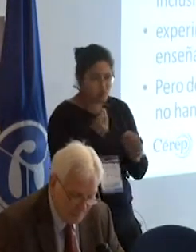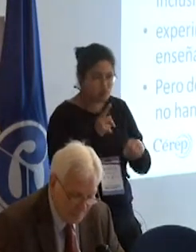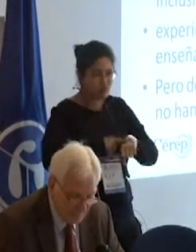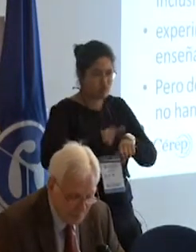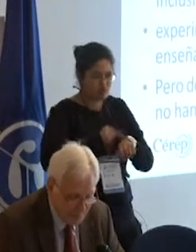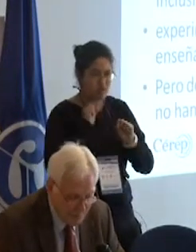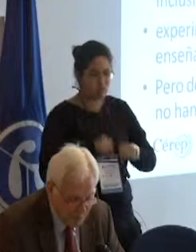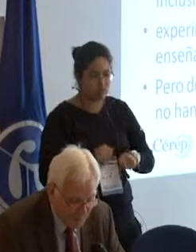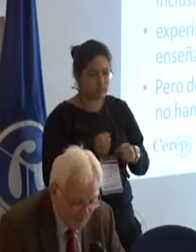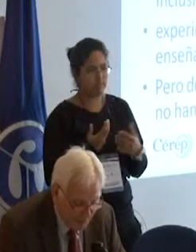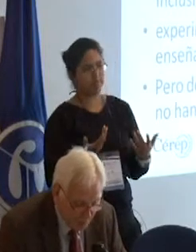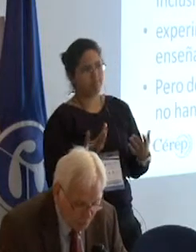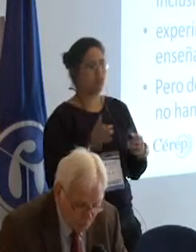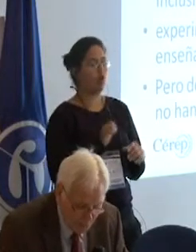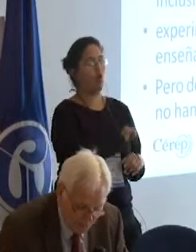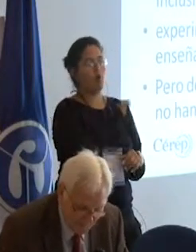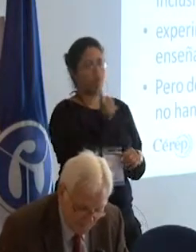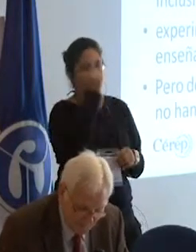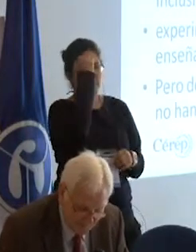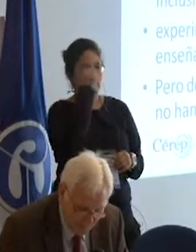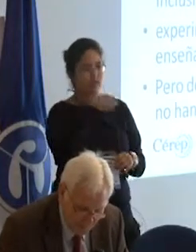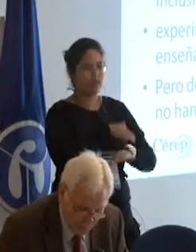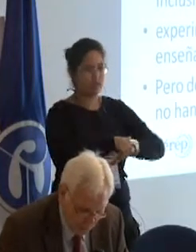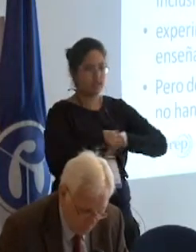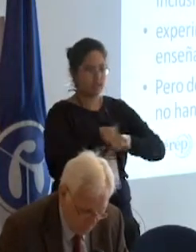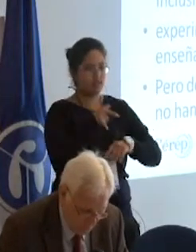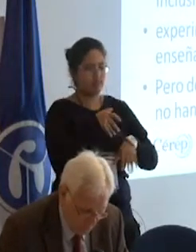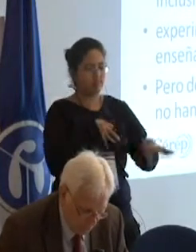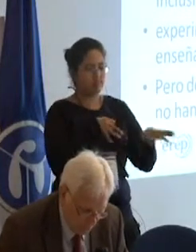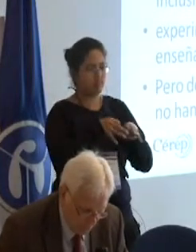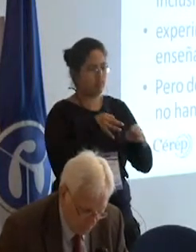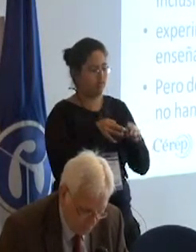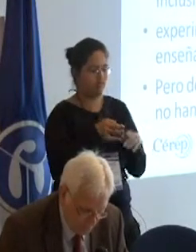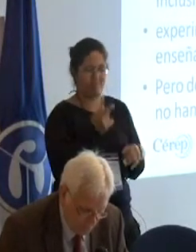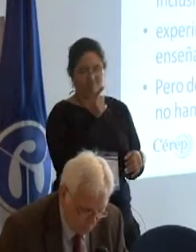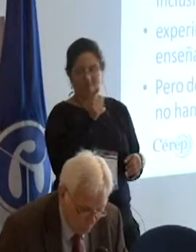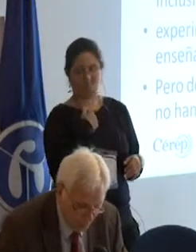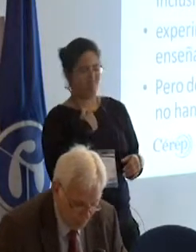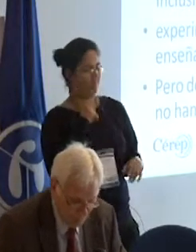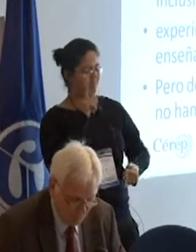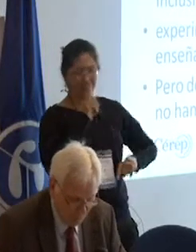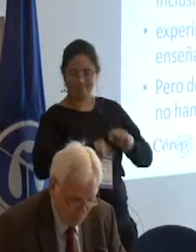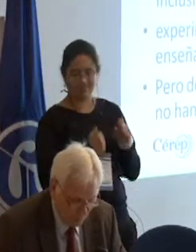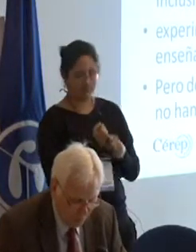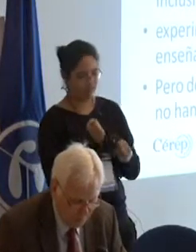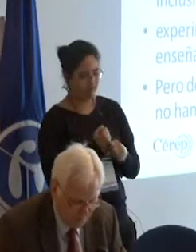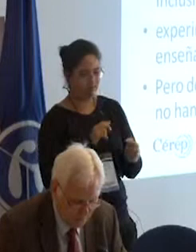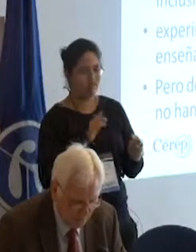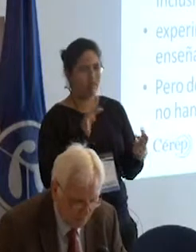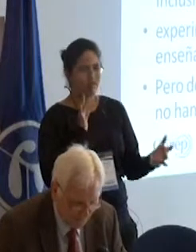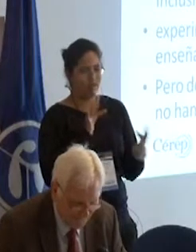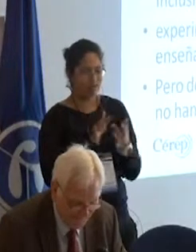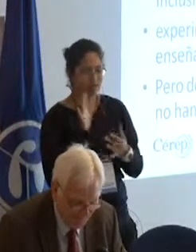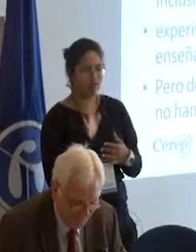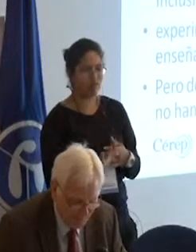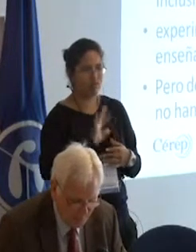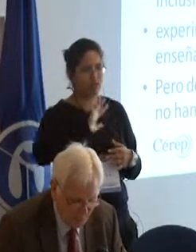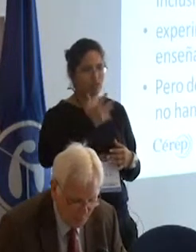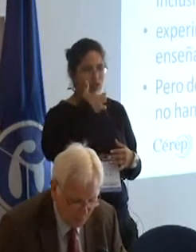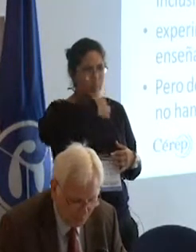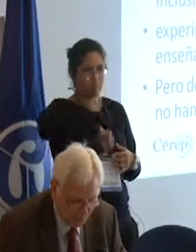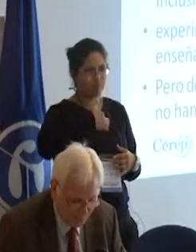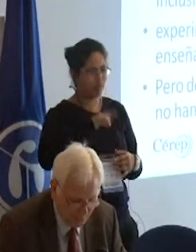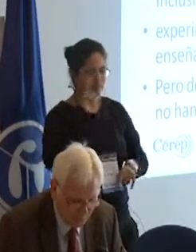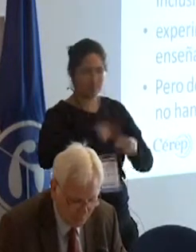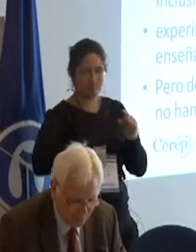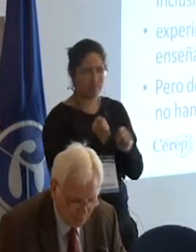La profesora inglesa explica que era evidente que no podía trabajar con ellos en el libro de quinto de primaria,